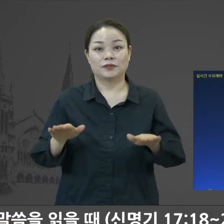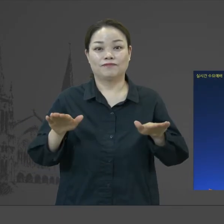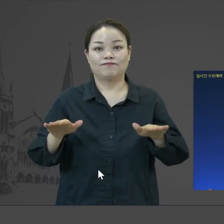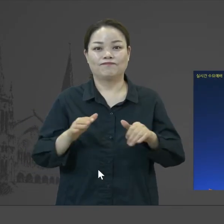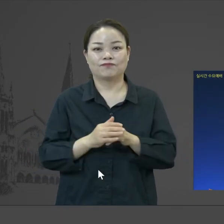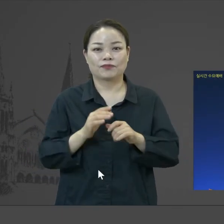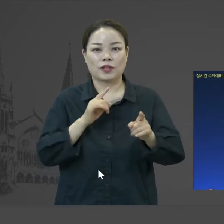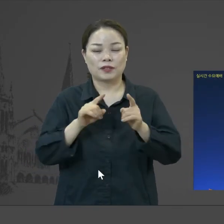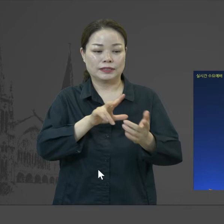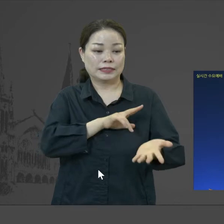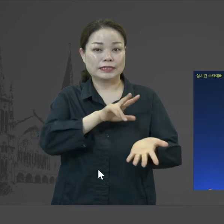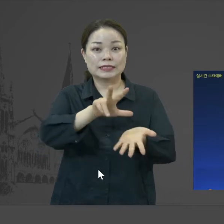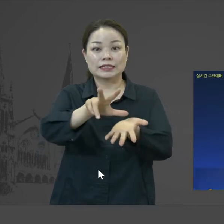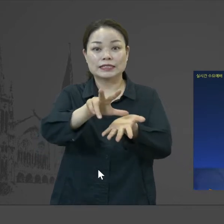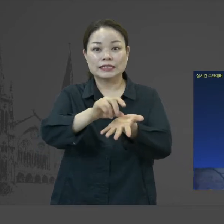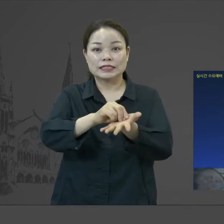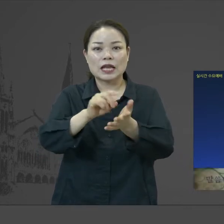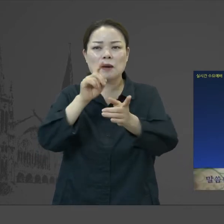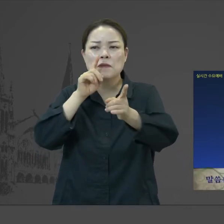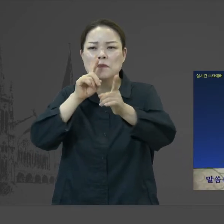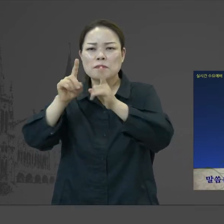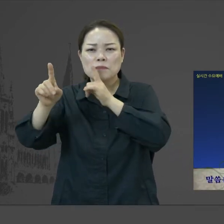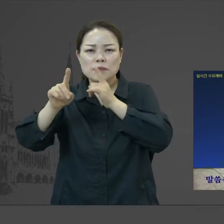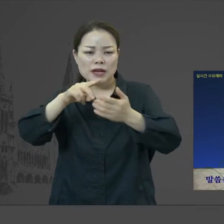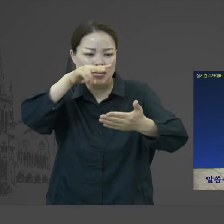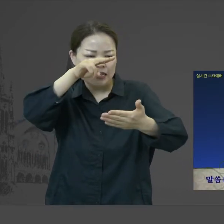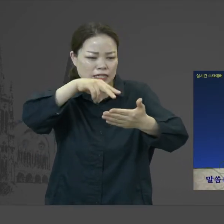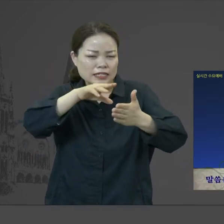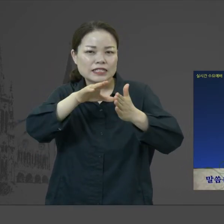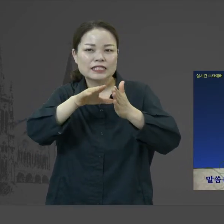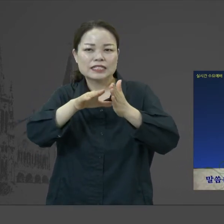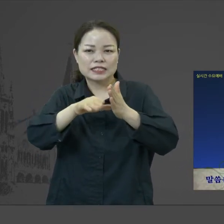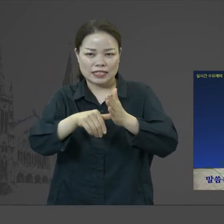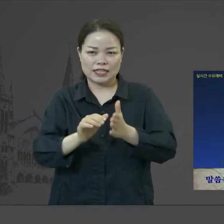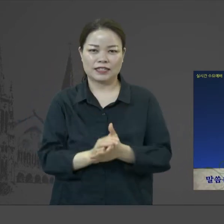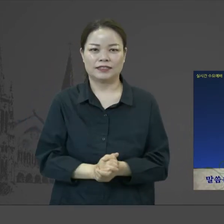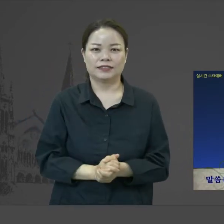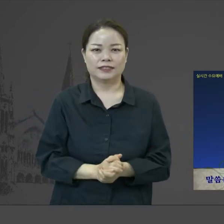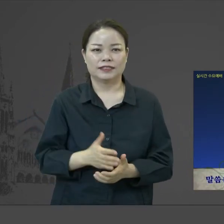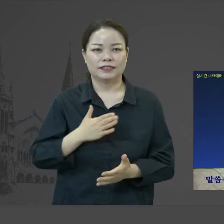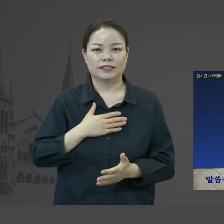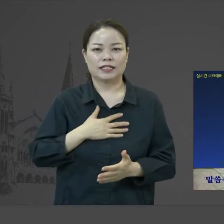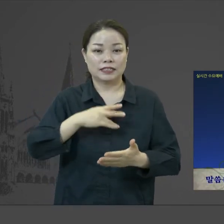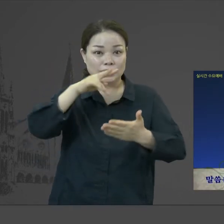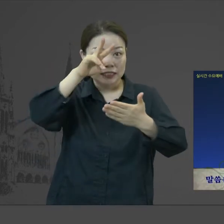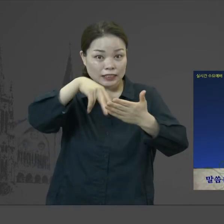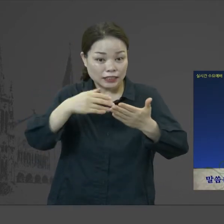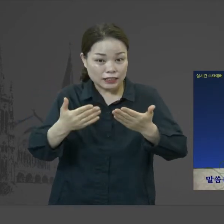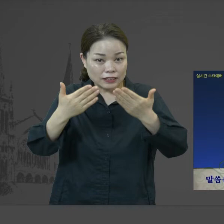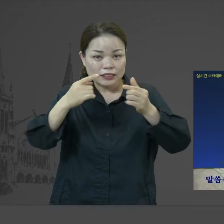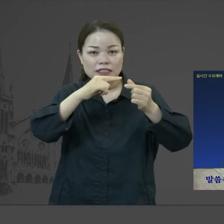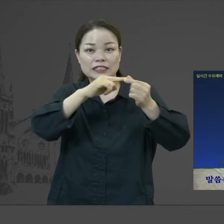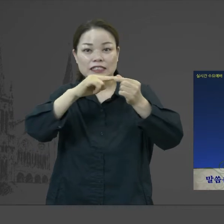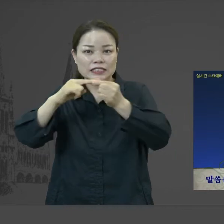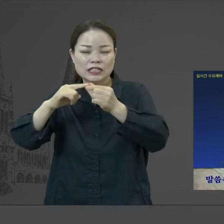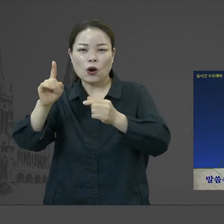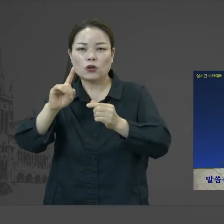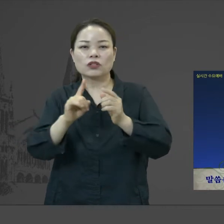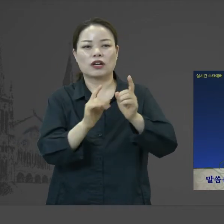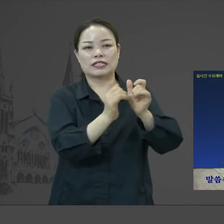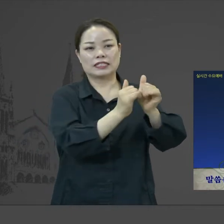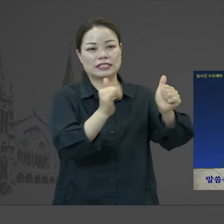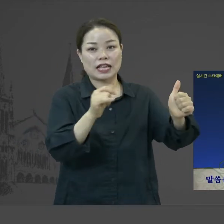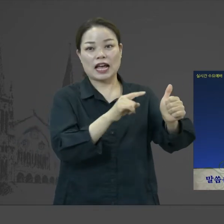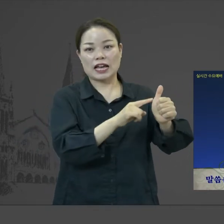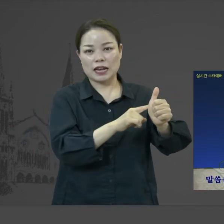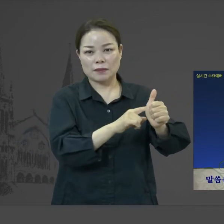오늘 말씀의 제목은 말씀을 읽을 때입니다. 제가 지금부터 읽어드리는 글은 어떤 한